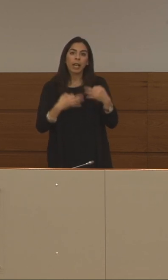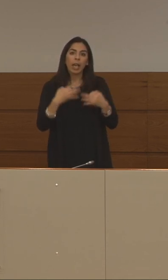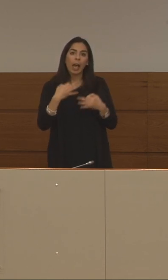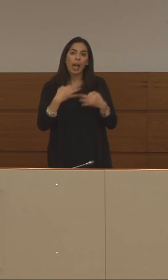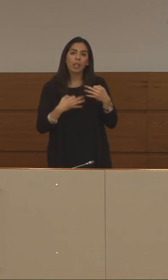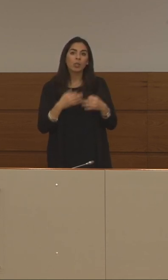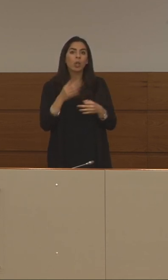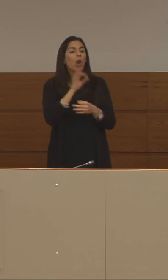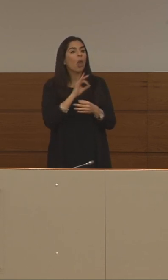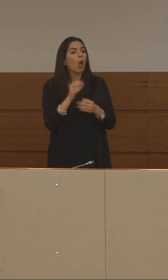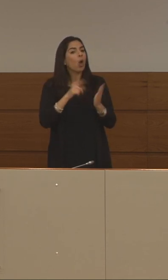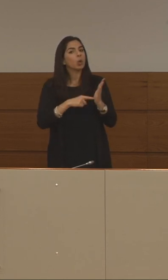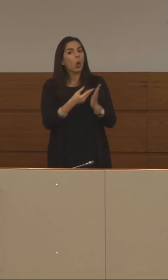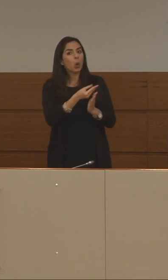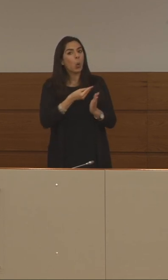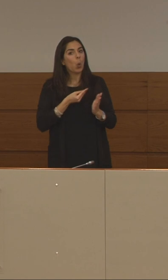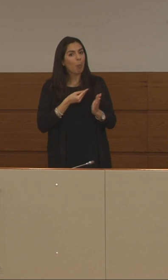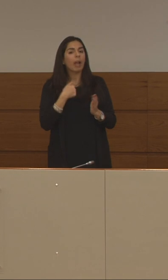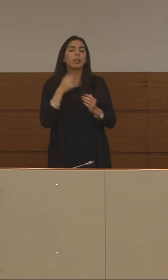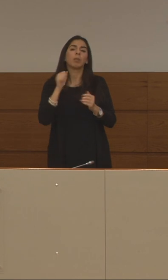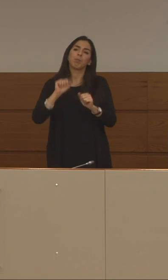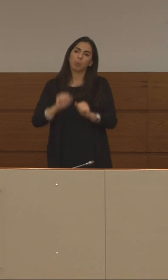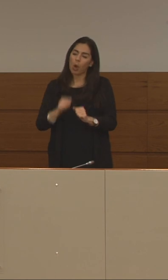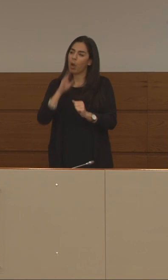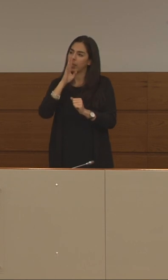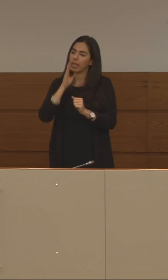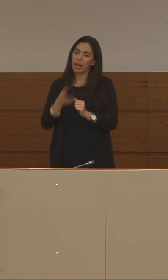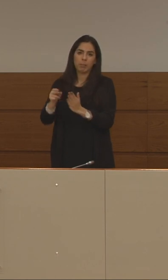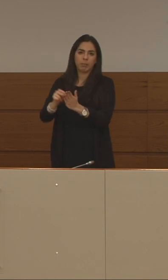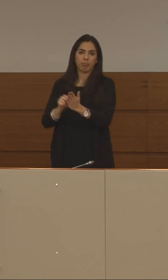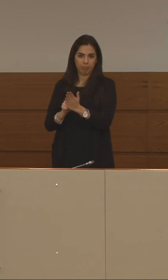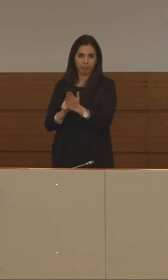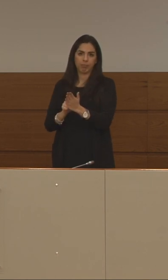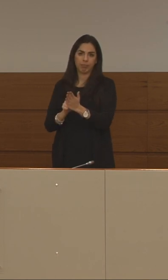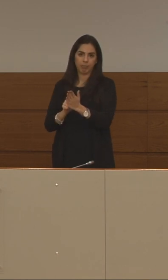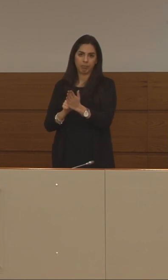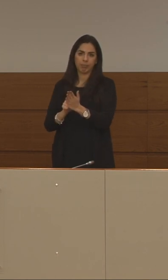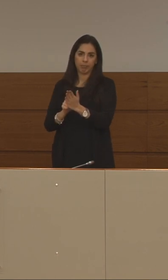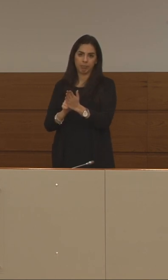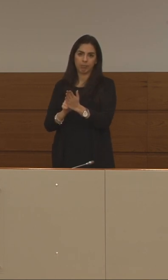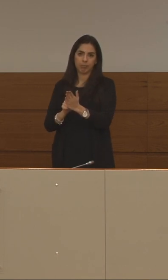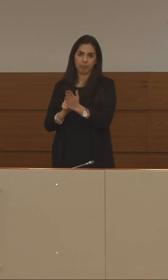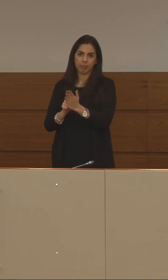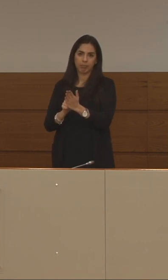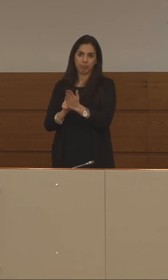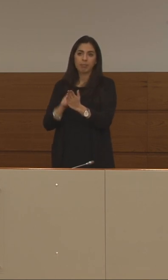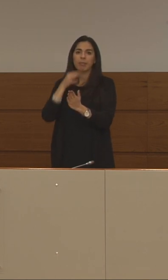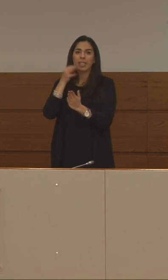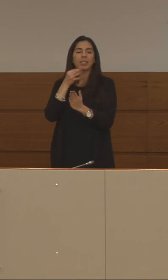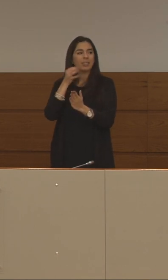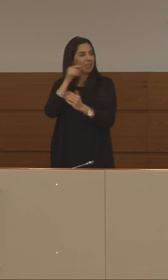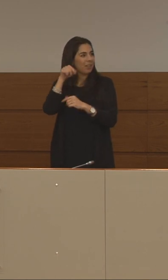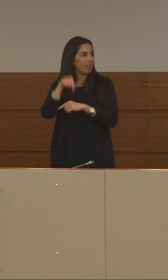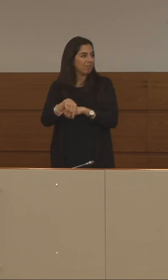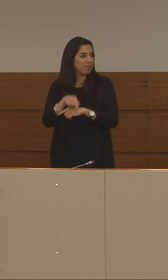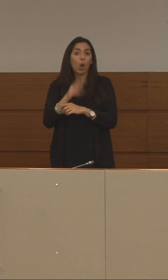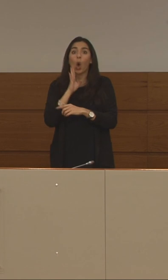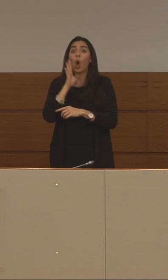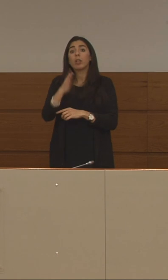soggetti rappresentanti l'autorità quindi sotto questo profilo anche qui la il